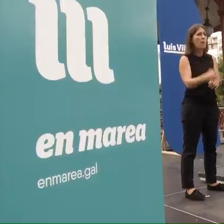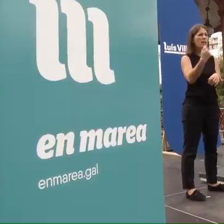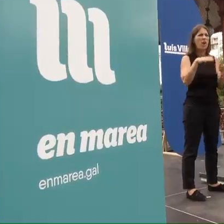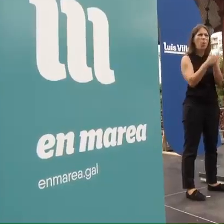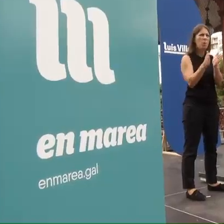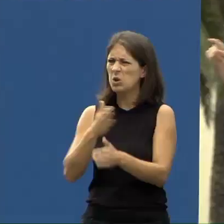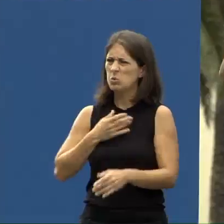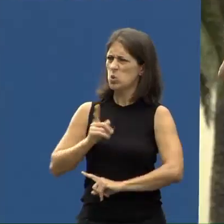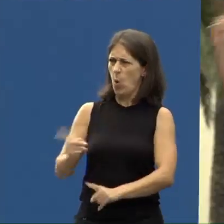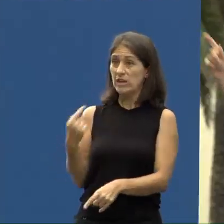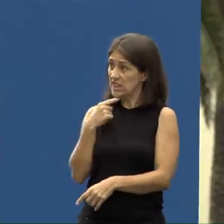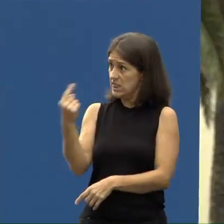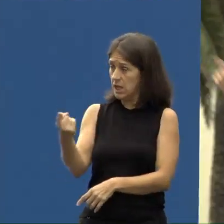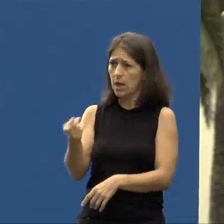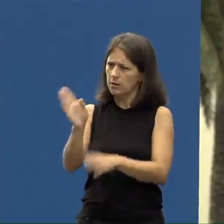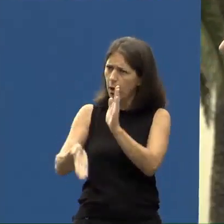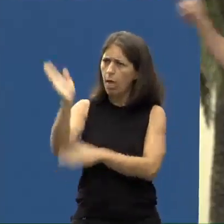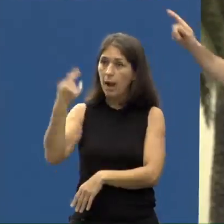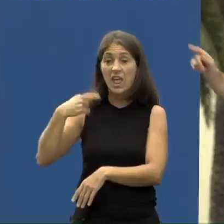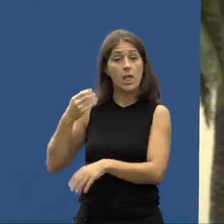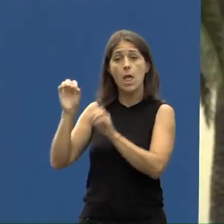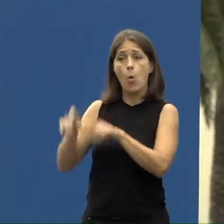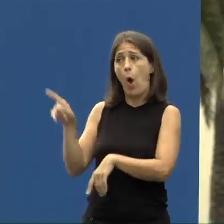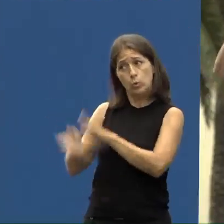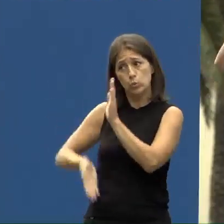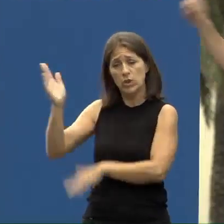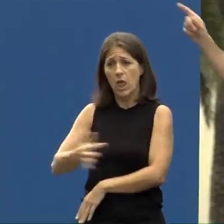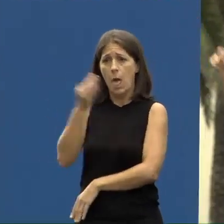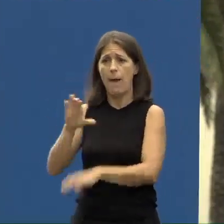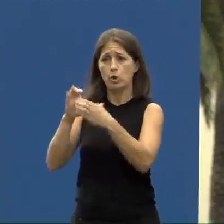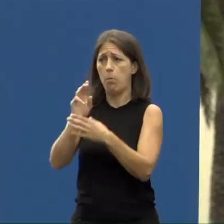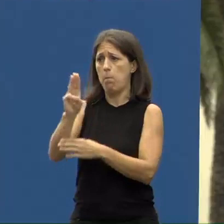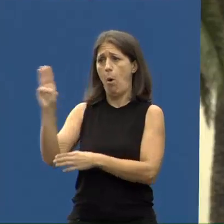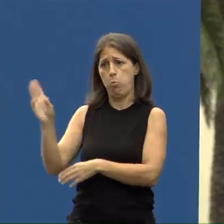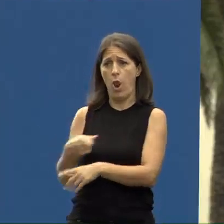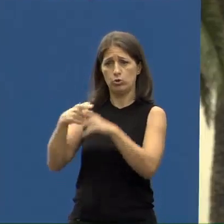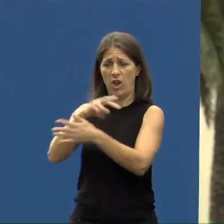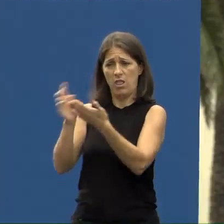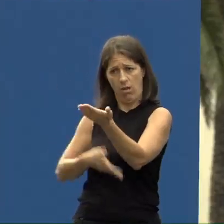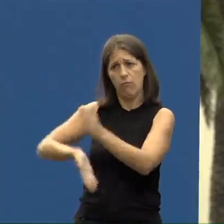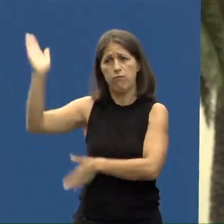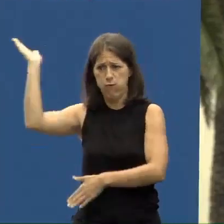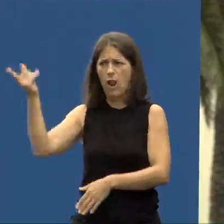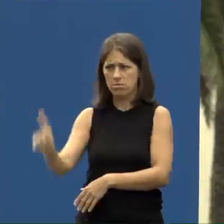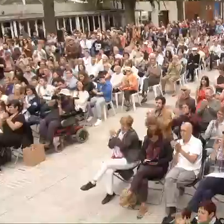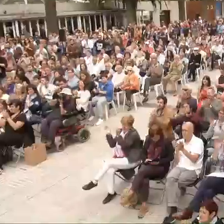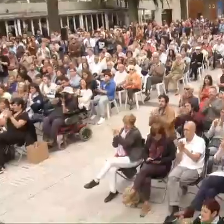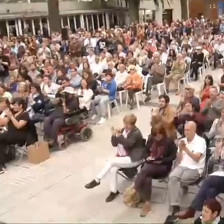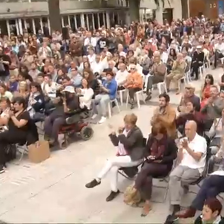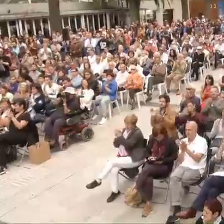compañeiro, dígalle que se vaya, como se vai ir usted e como se vai ir todo o Partido Popular da Xunta de Galicia o día 25 de setembro.